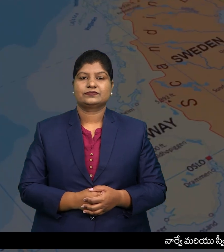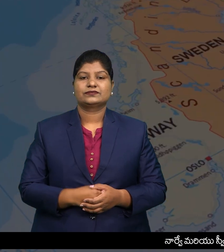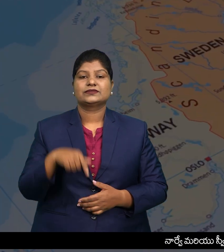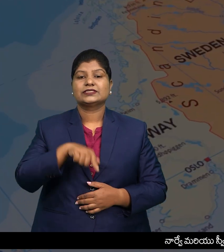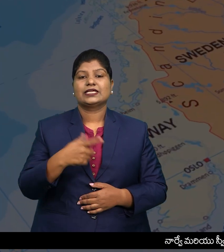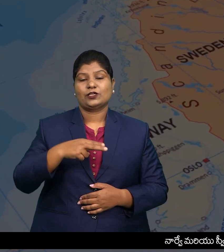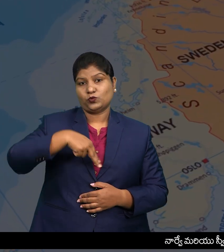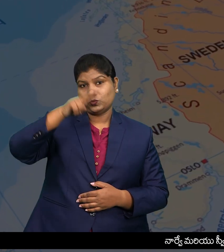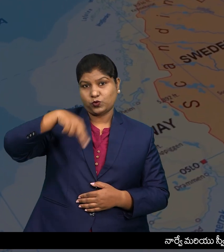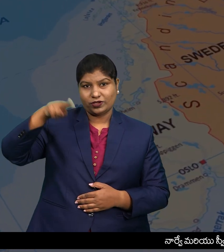నార్వే మరియు స్వీడన్లు